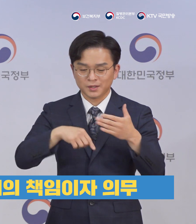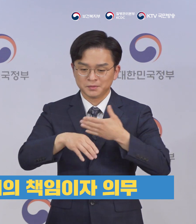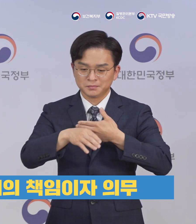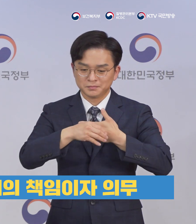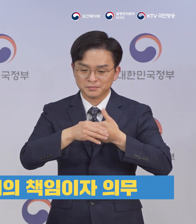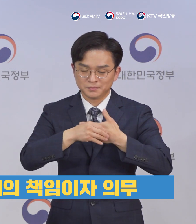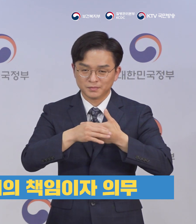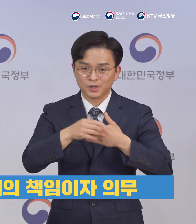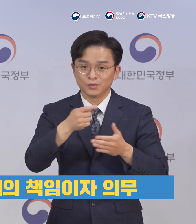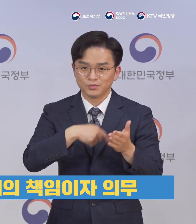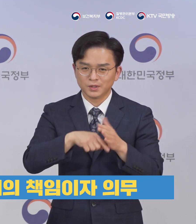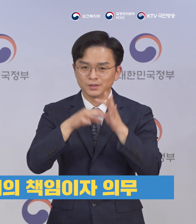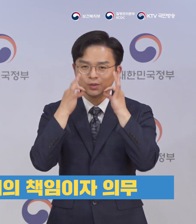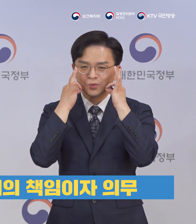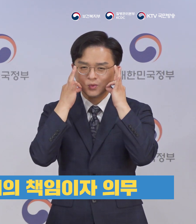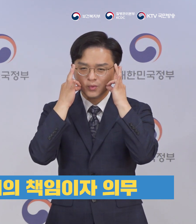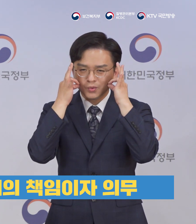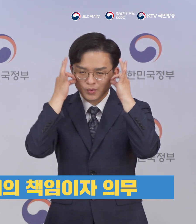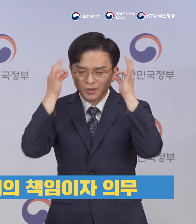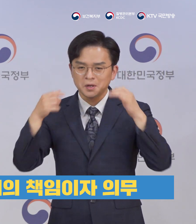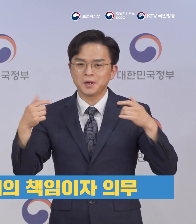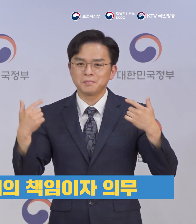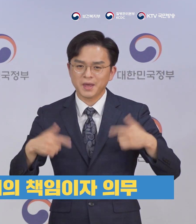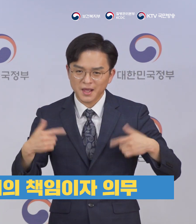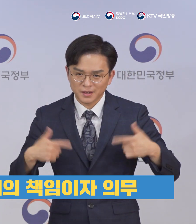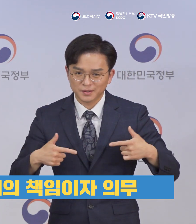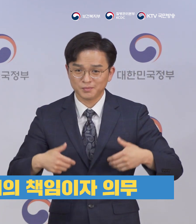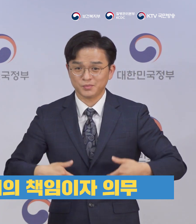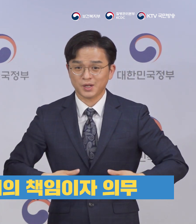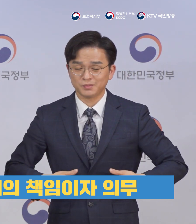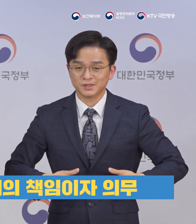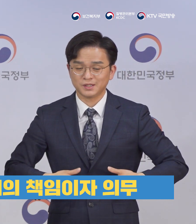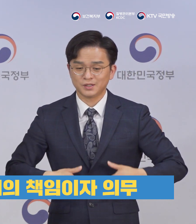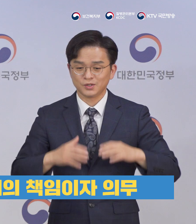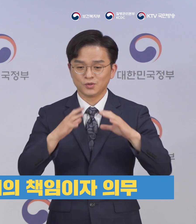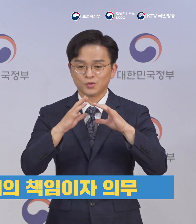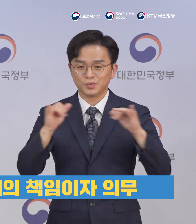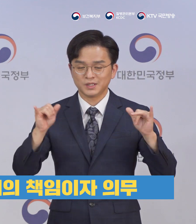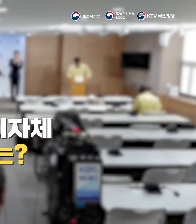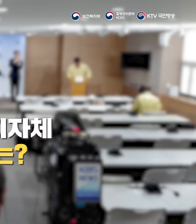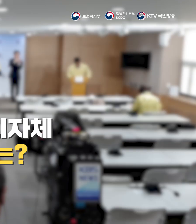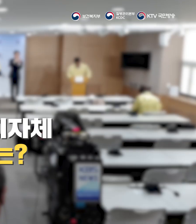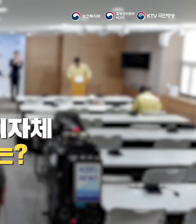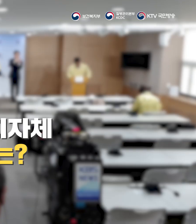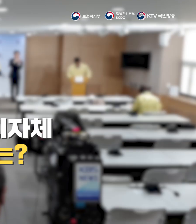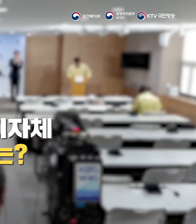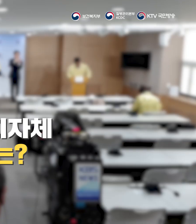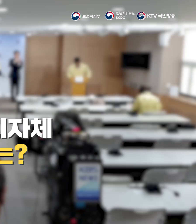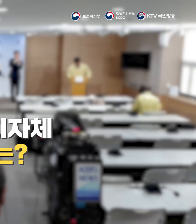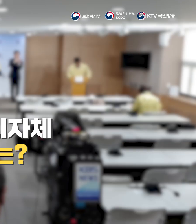속에 습관과 문화로 자리 잡을 수 있도록 매일 노력해야 할 것입니다.